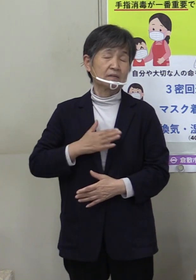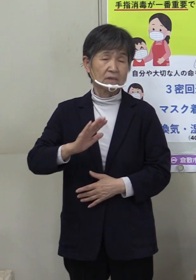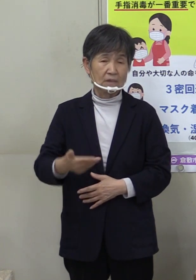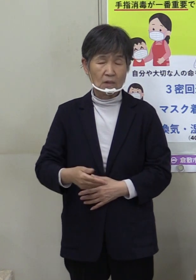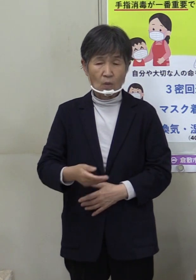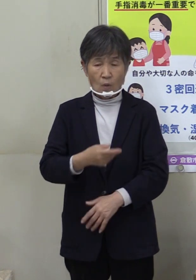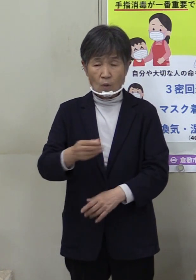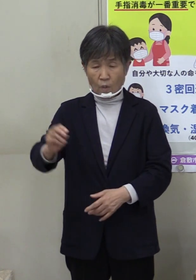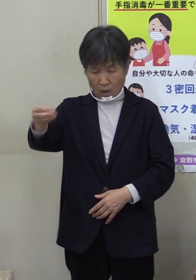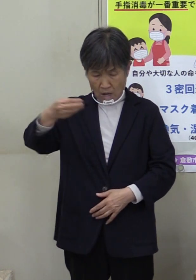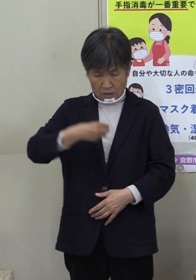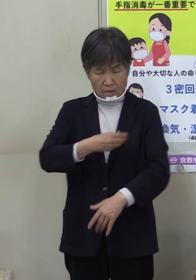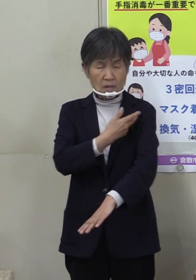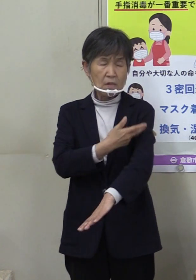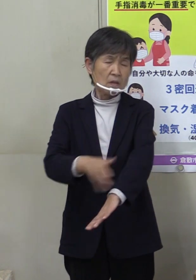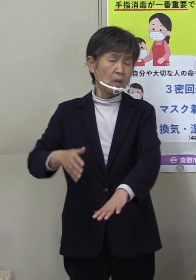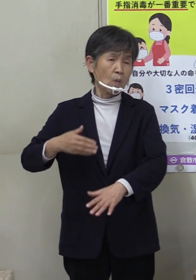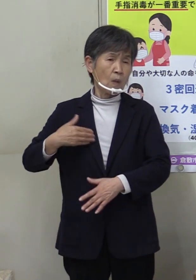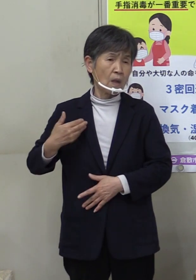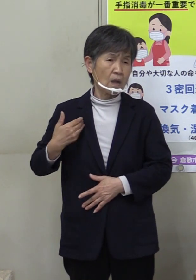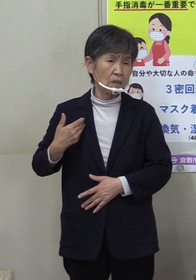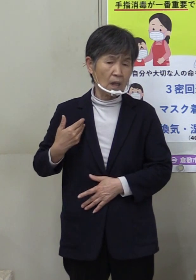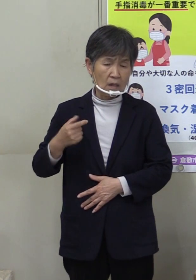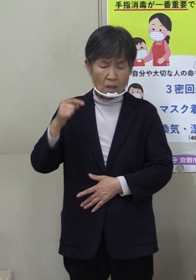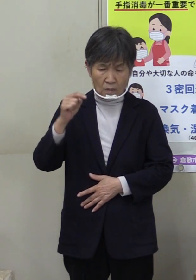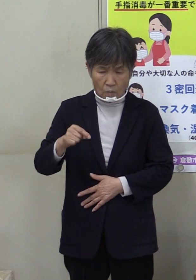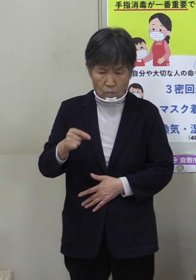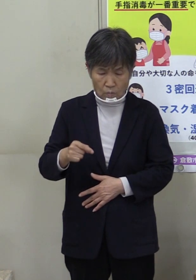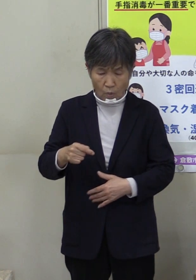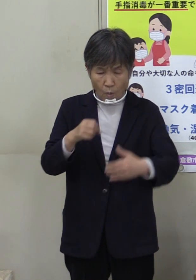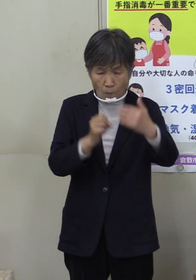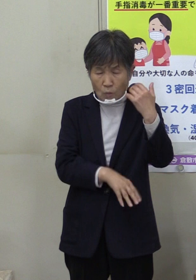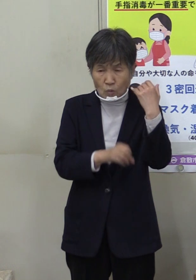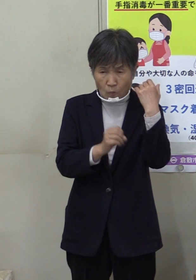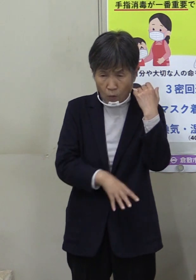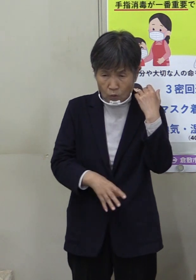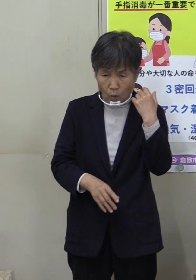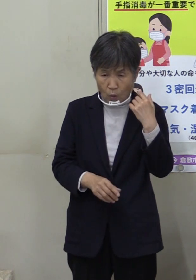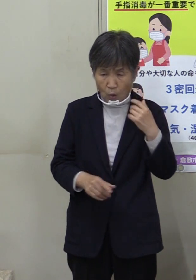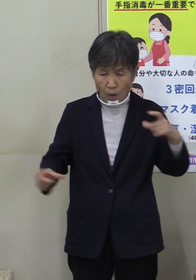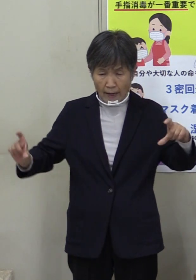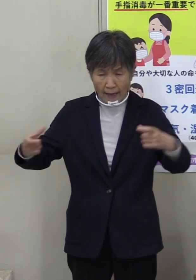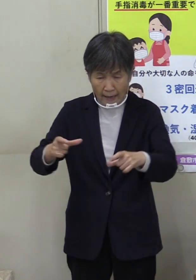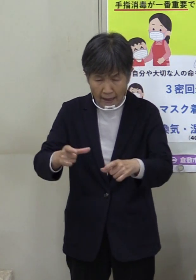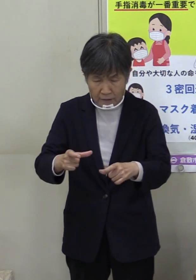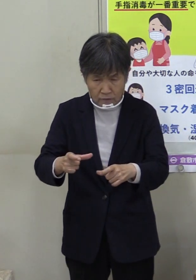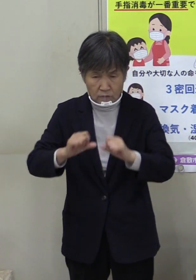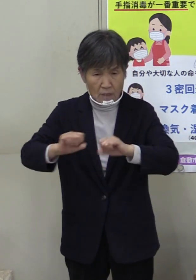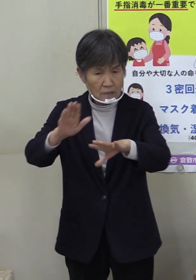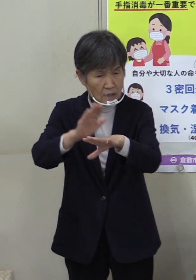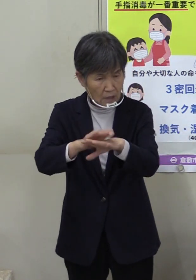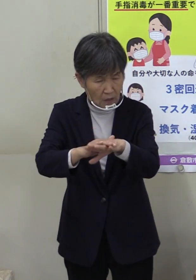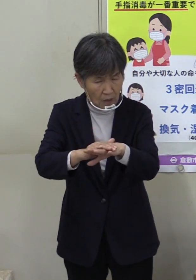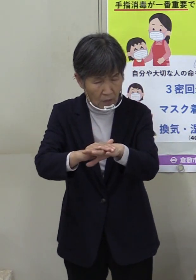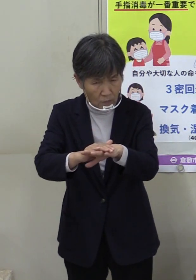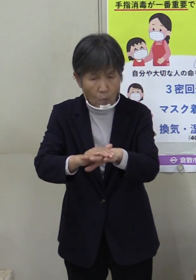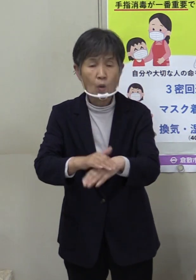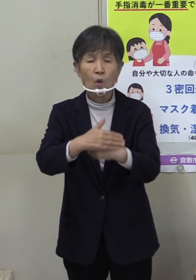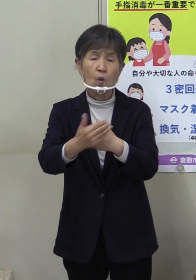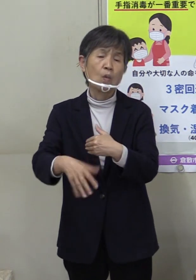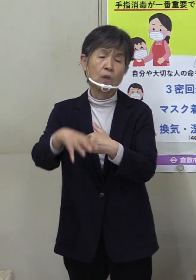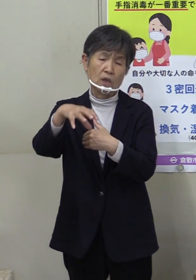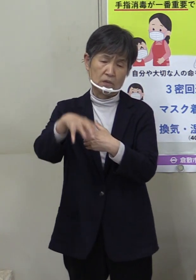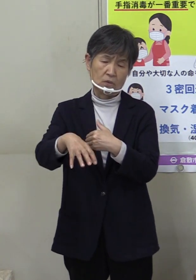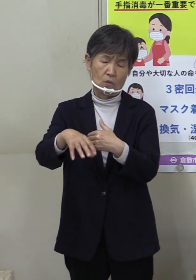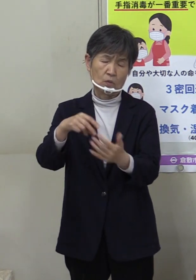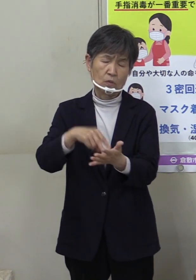染経路不明のそこの大元を減らすための施策というのは保健所としてその市の執行部なりへの